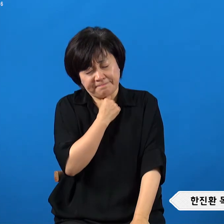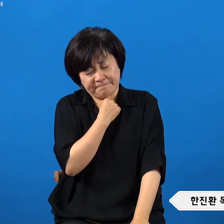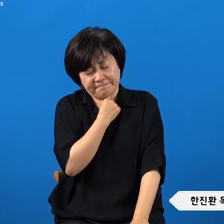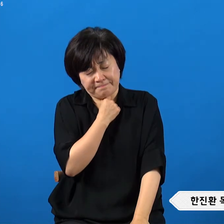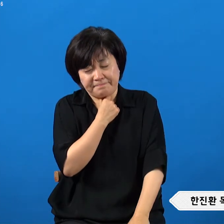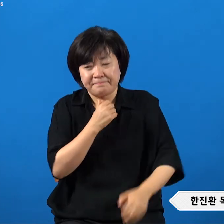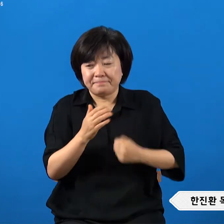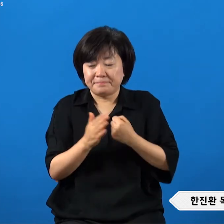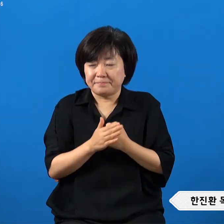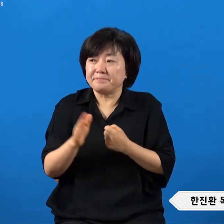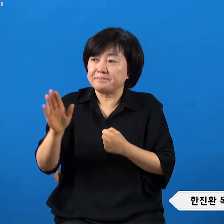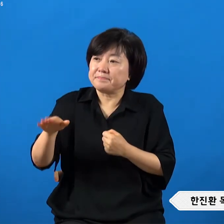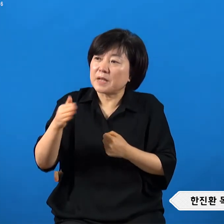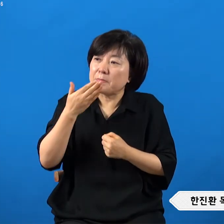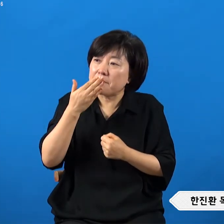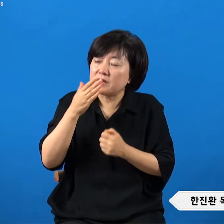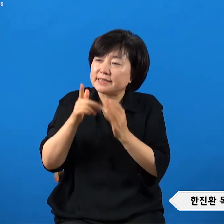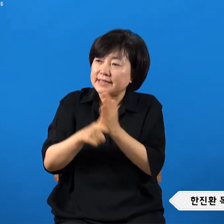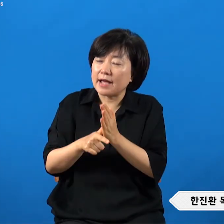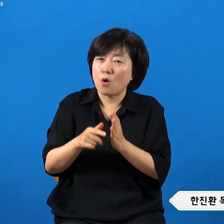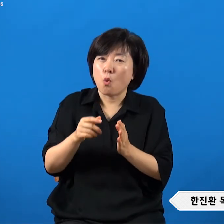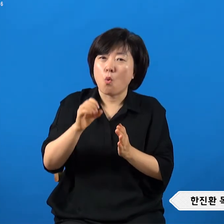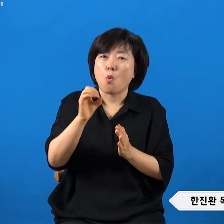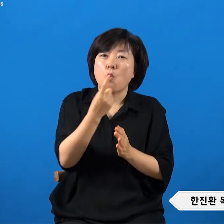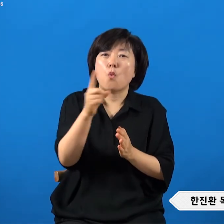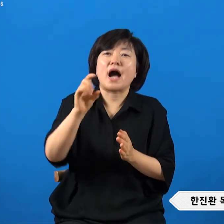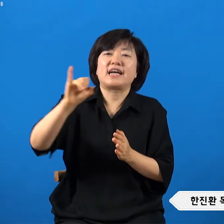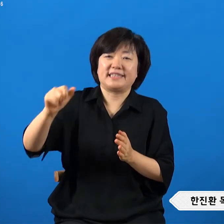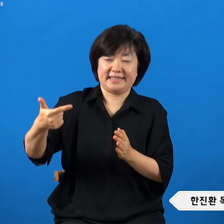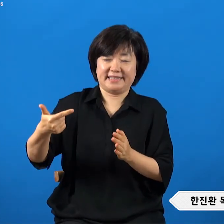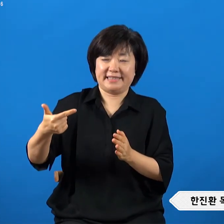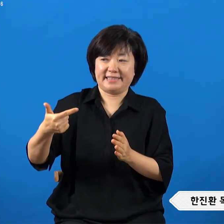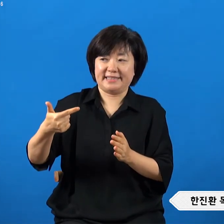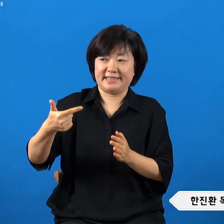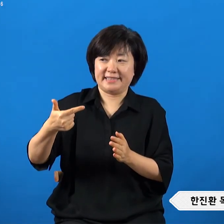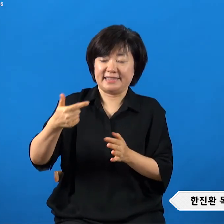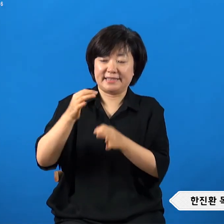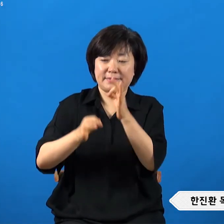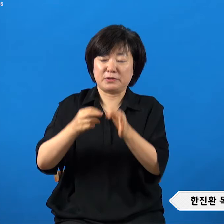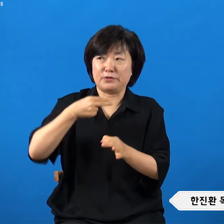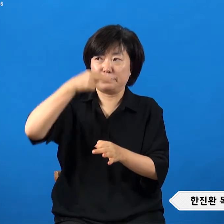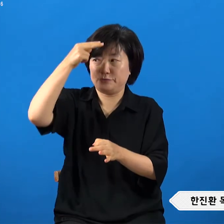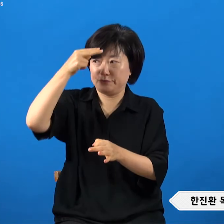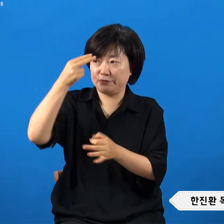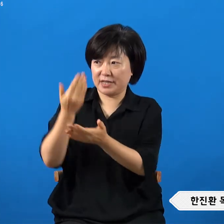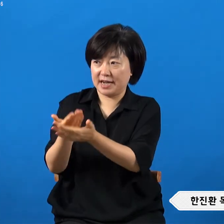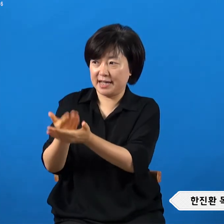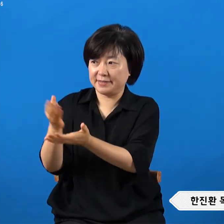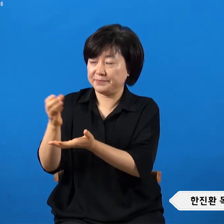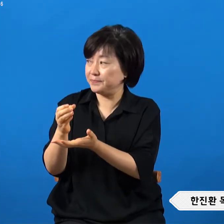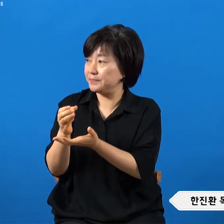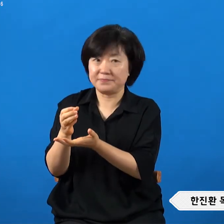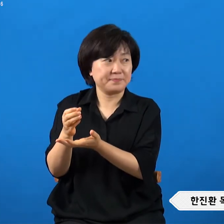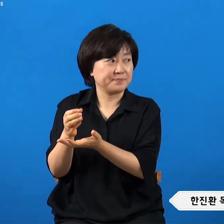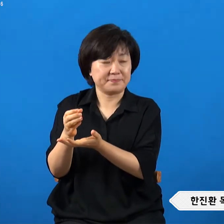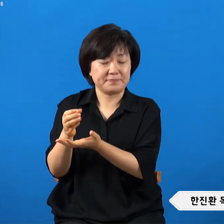없어서 식사 시간에 와인을 한 잔 달라고 해가지고 주위를 딱 살피고 살짝 마셨습니다.